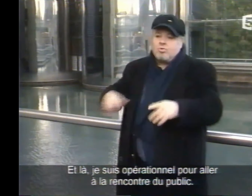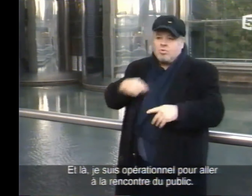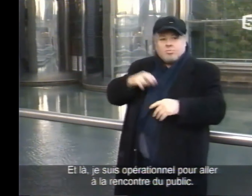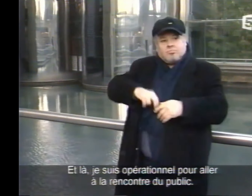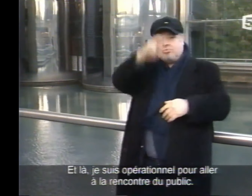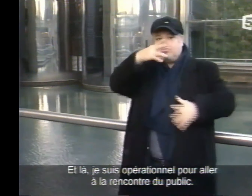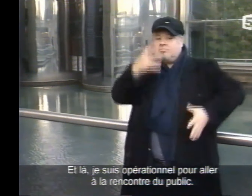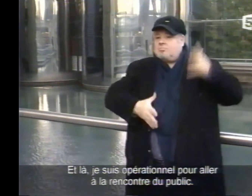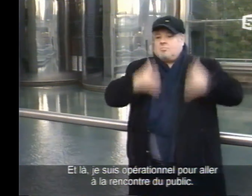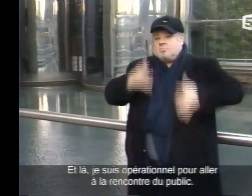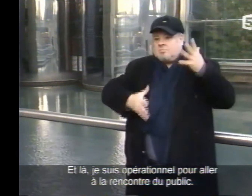la rencontre du public.